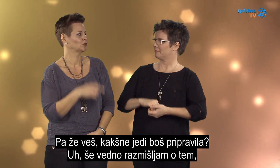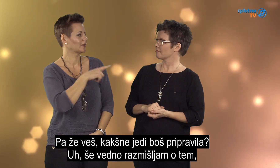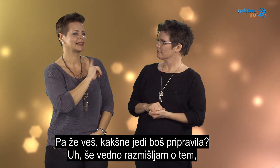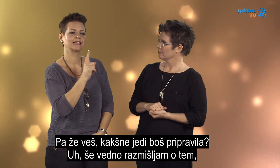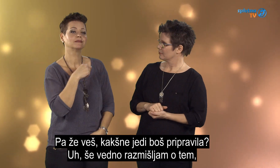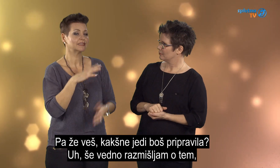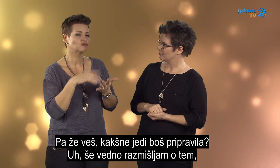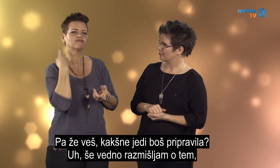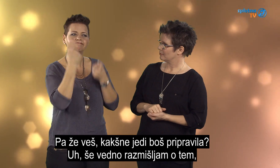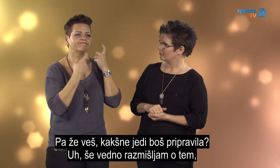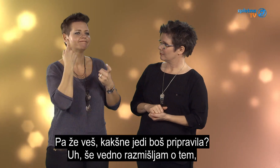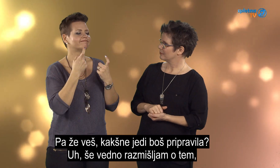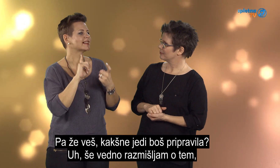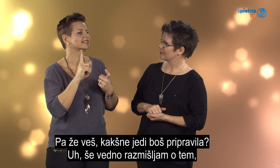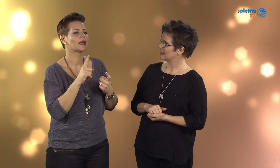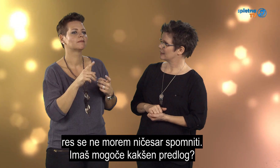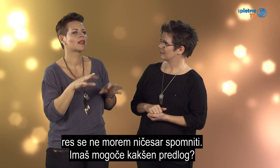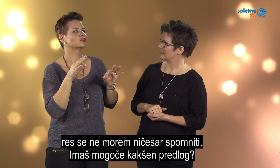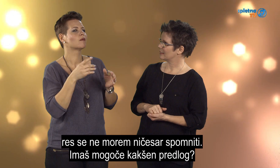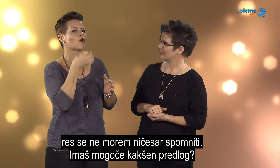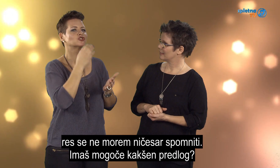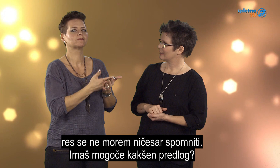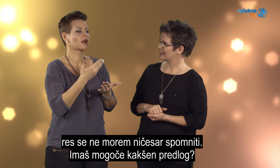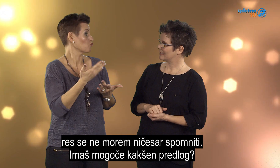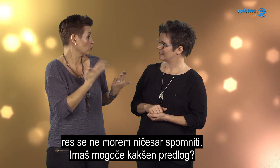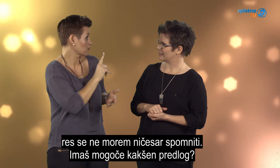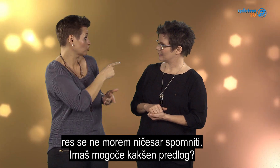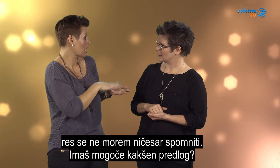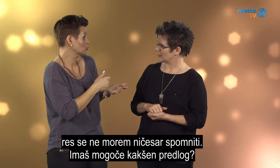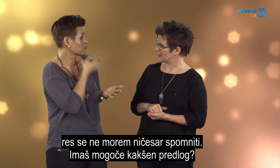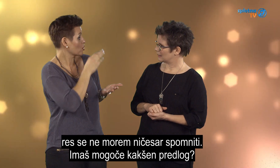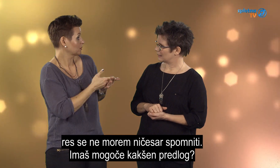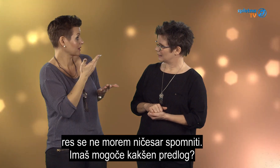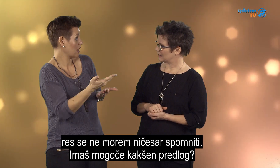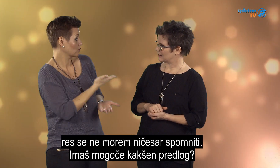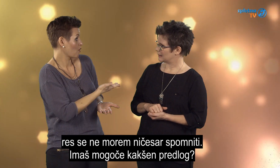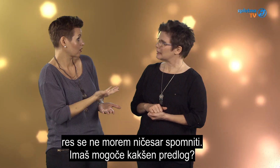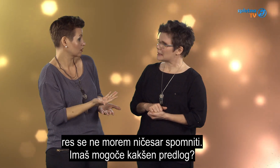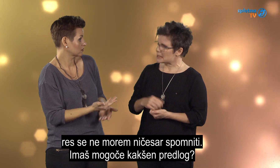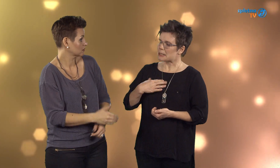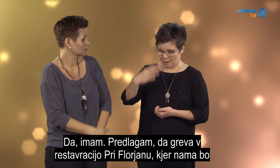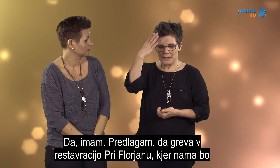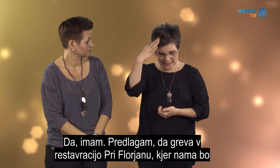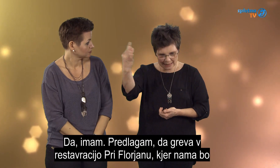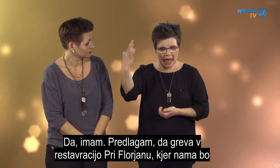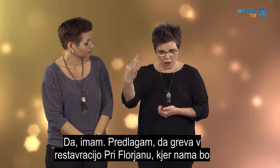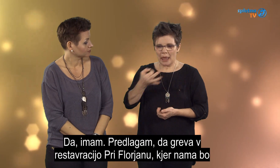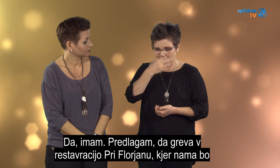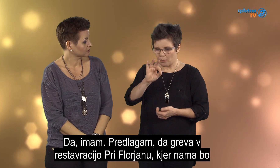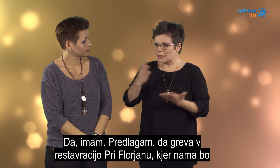Še vedno razmišljam o tem. Res se ne morem ničesar spomniti. Imaš mogoče kakšen predlog? Da, imam. Predlagam,